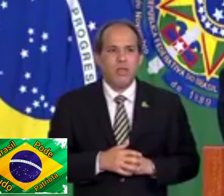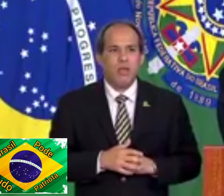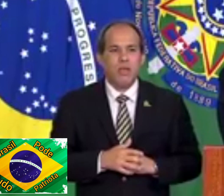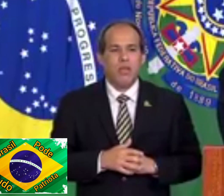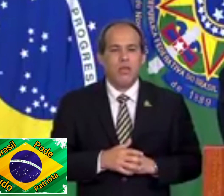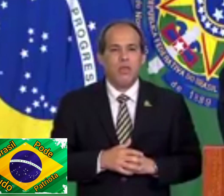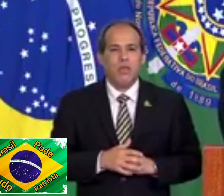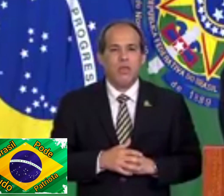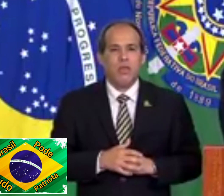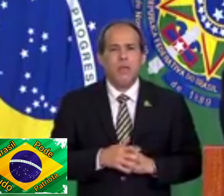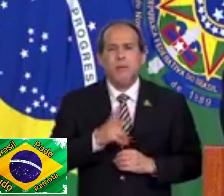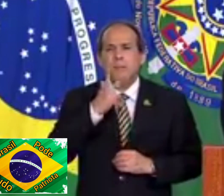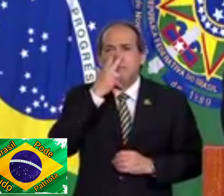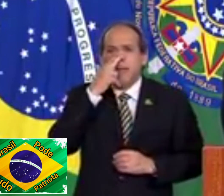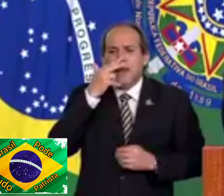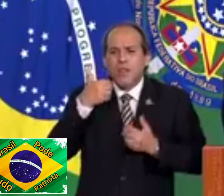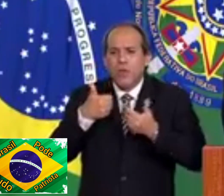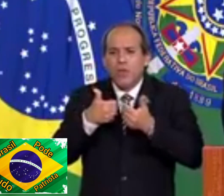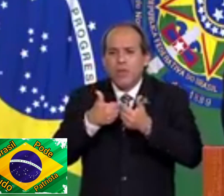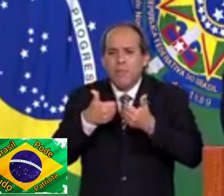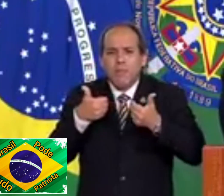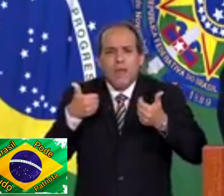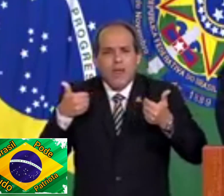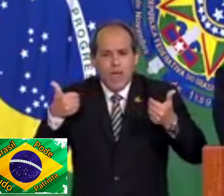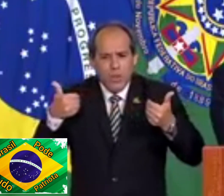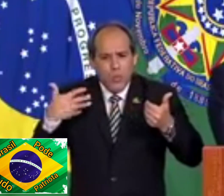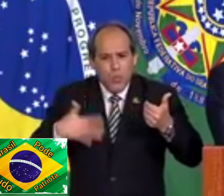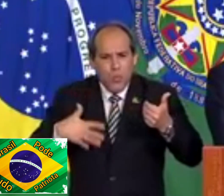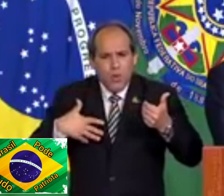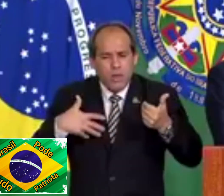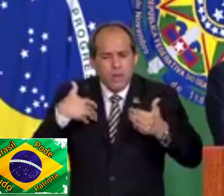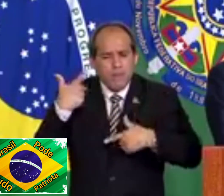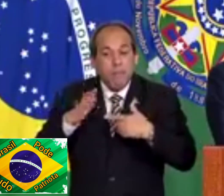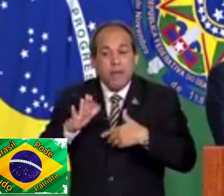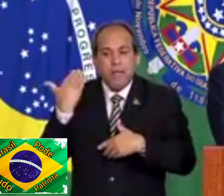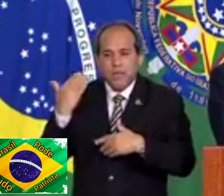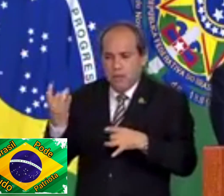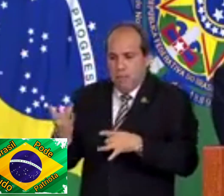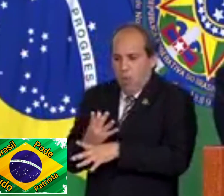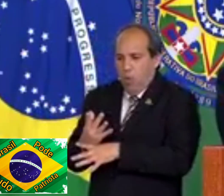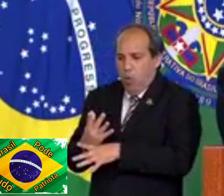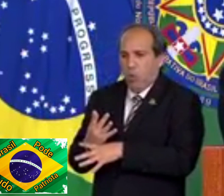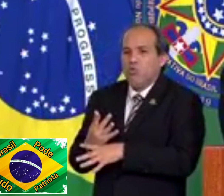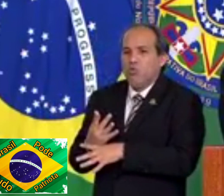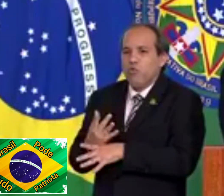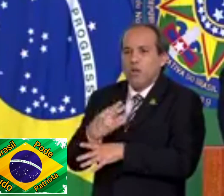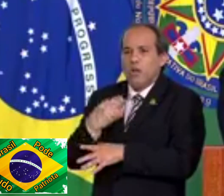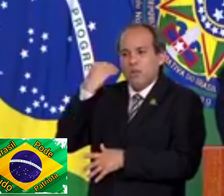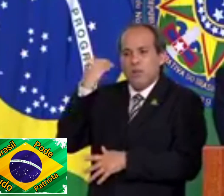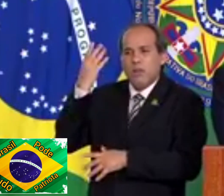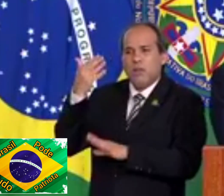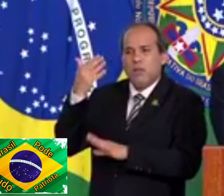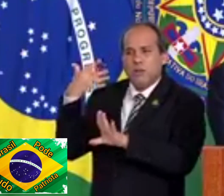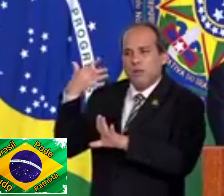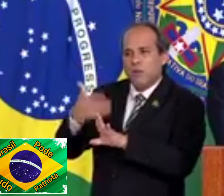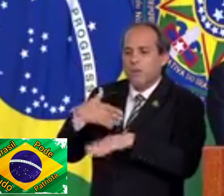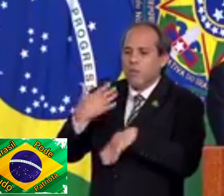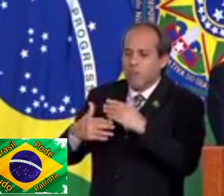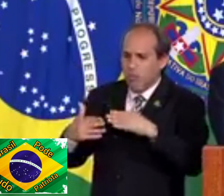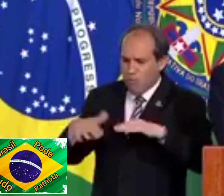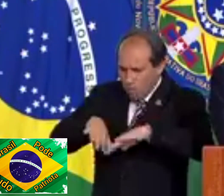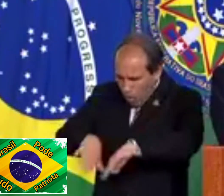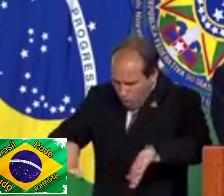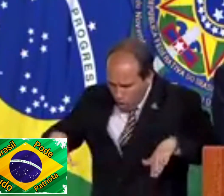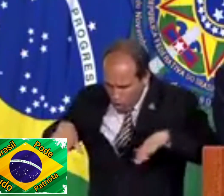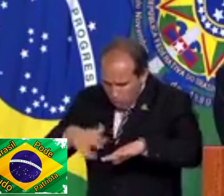Graças a Deus, estava preparado. A segunda vez que desci, no fundo da lagoa, a procurar o Celso,